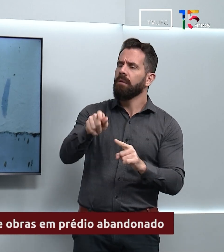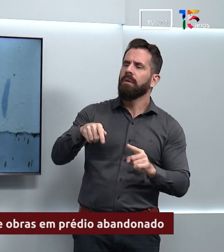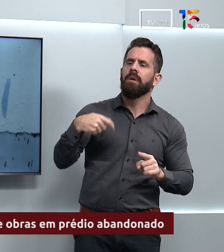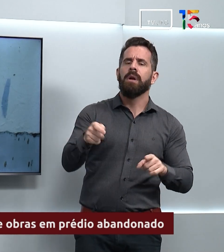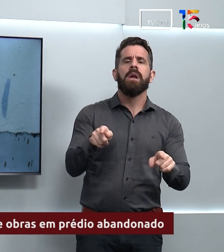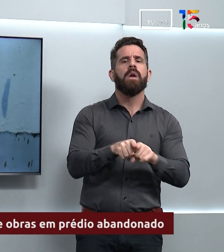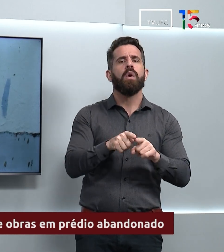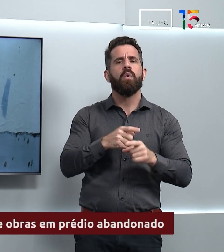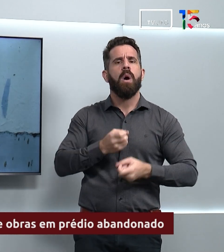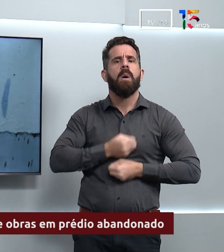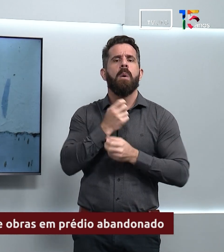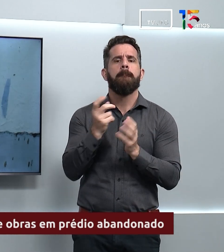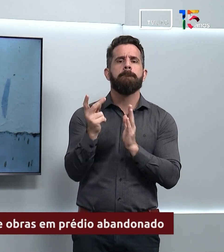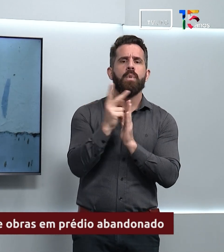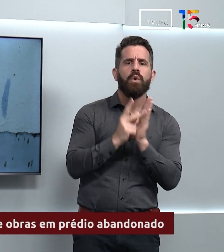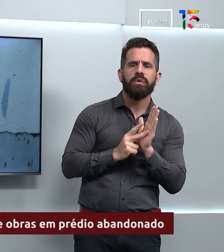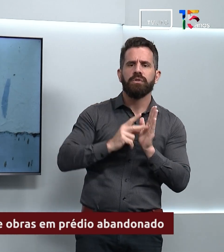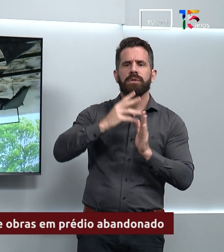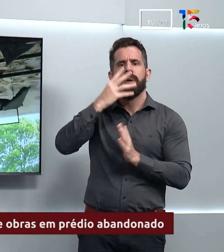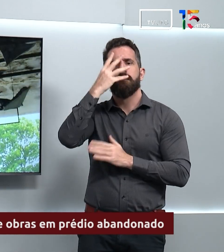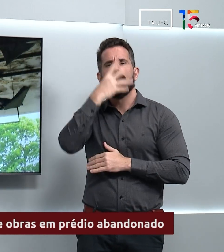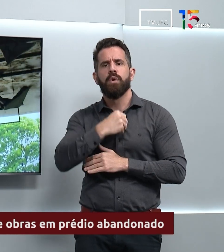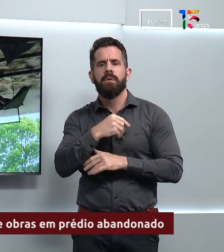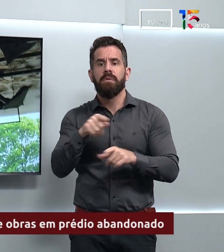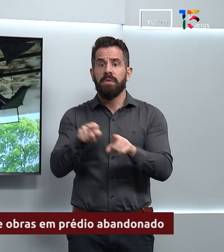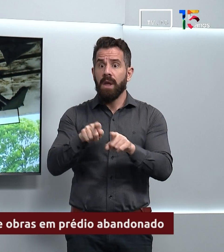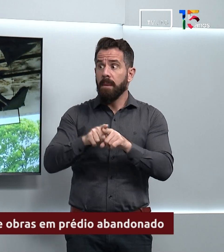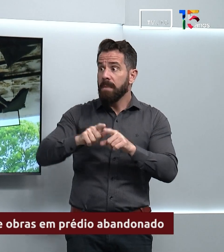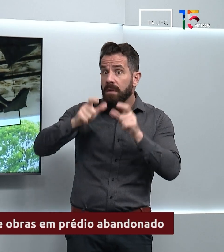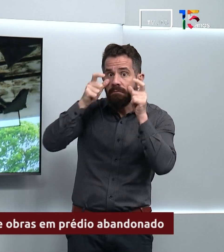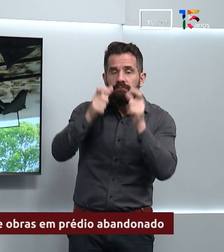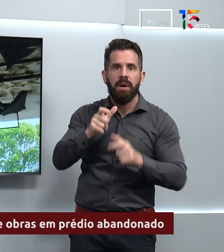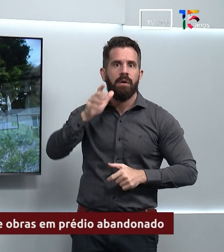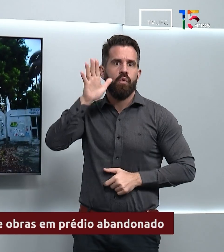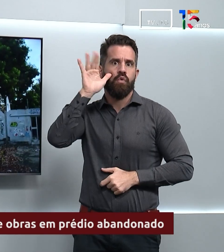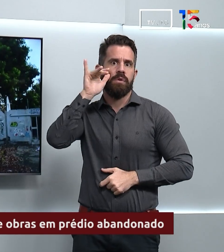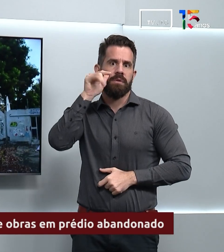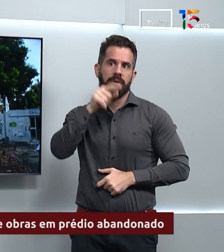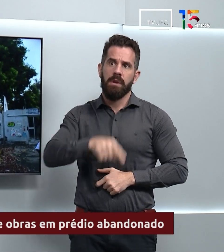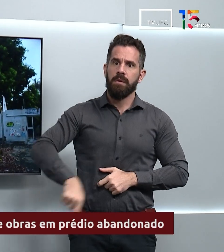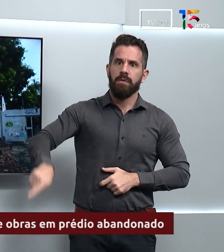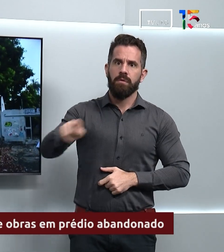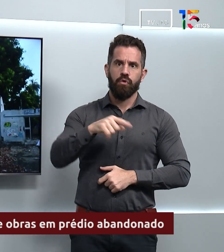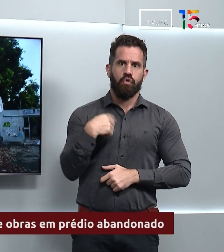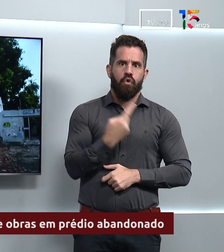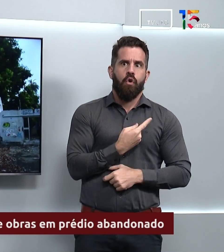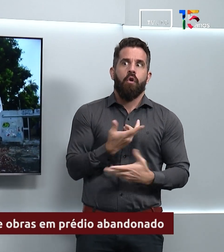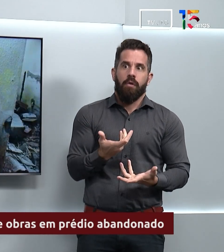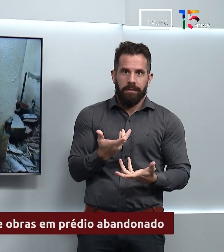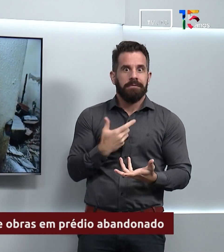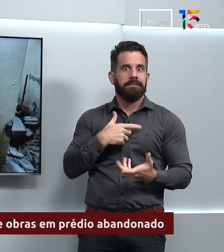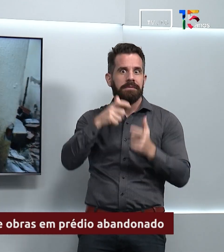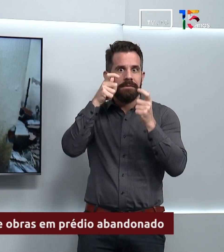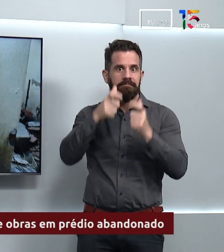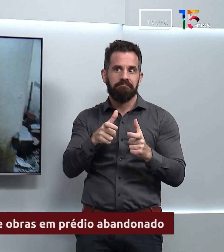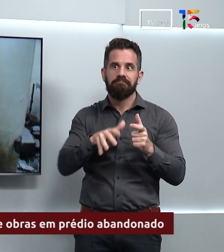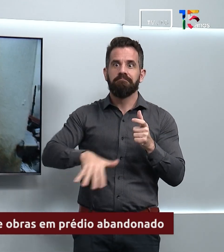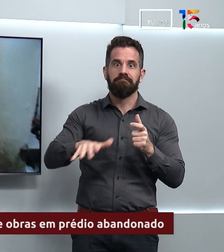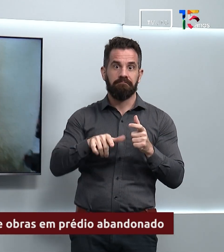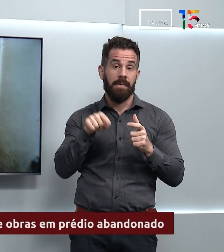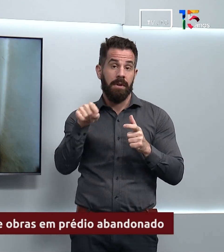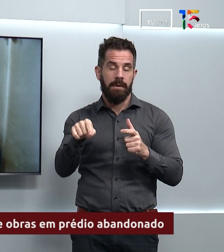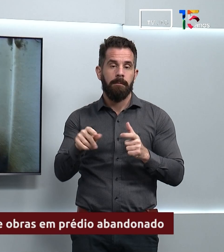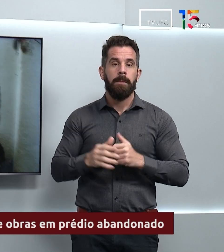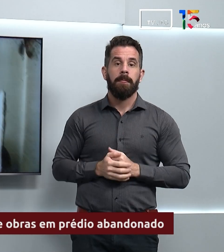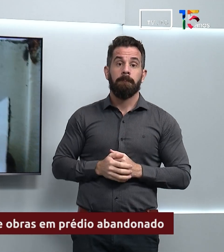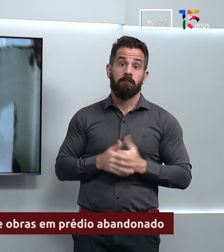essa beleza, ou eu diria mais, essa curiosidade que a gente tem com relação aos espaços, né? E depois do amanhã